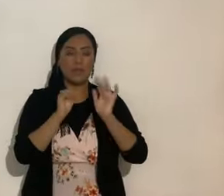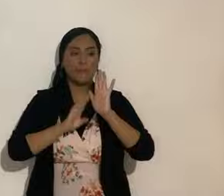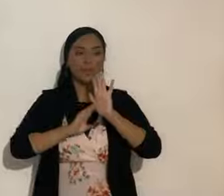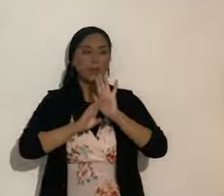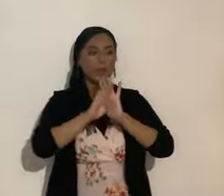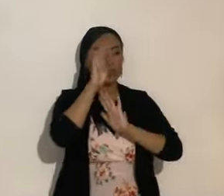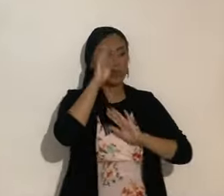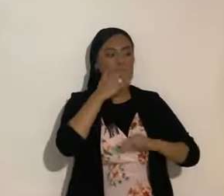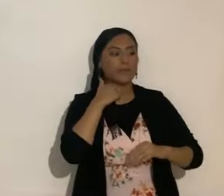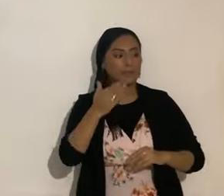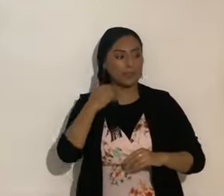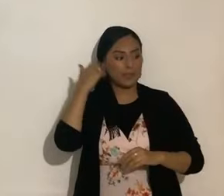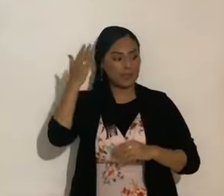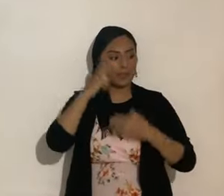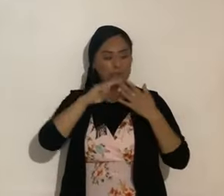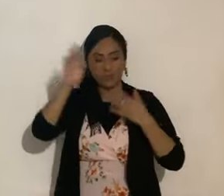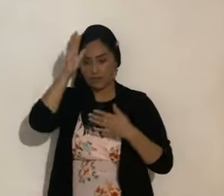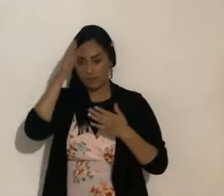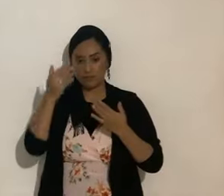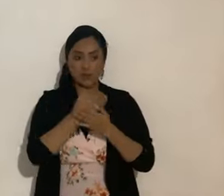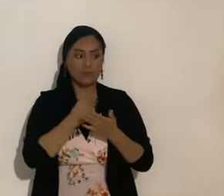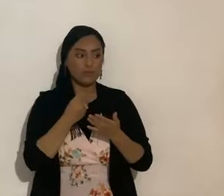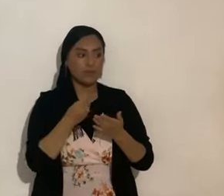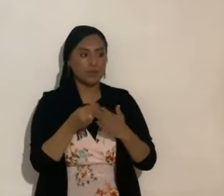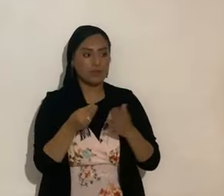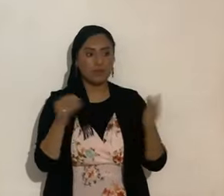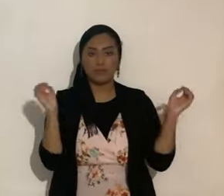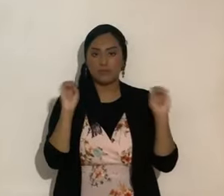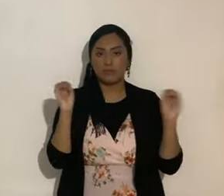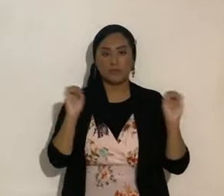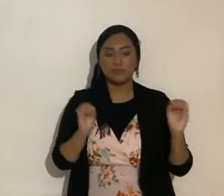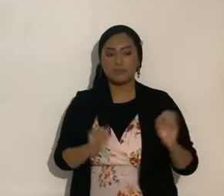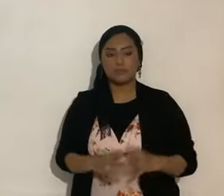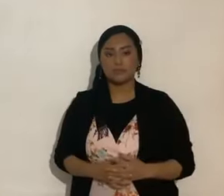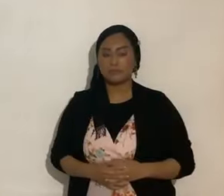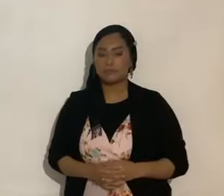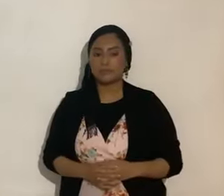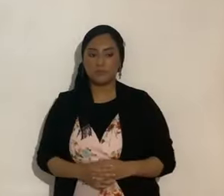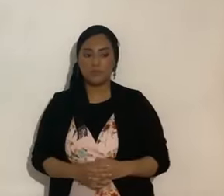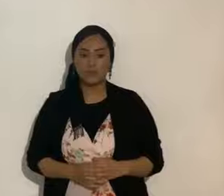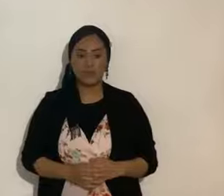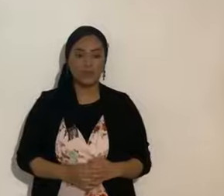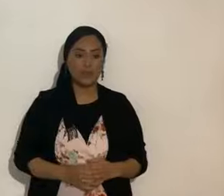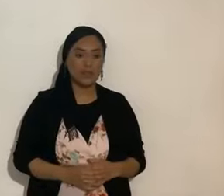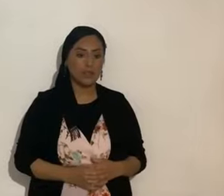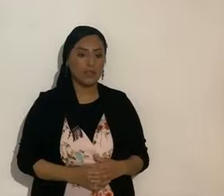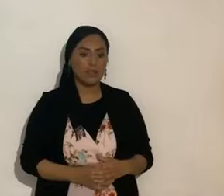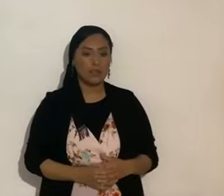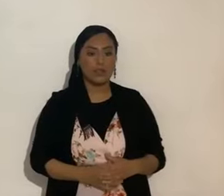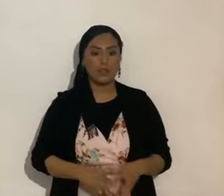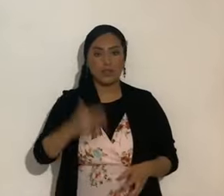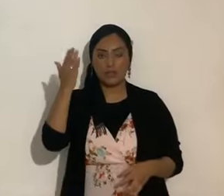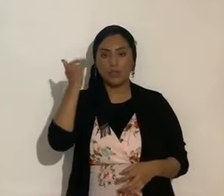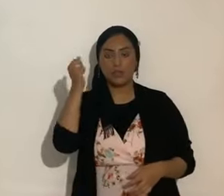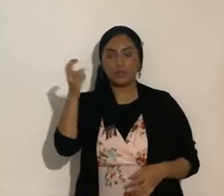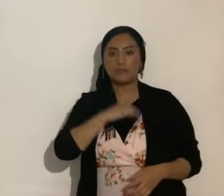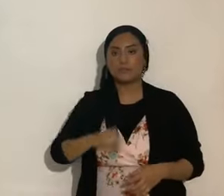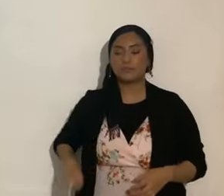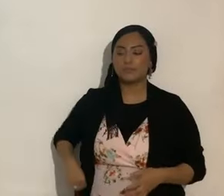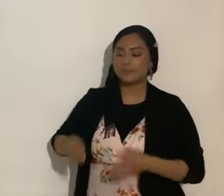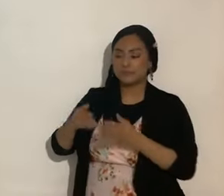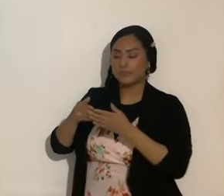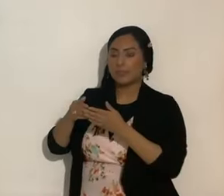aumento y la gloria es para el Eterno, porque no se monetizan los videos. No se monetiza nada, hermanos. Repito, Yahshua HaMashiach rechaza el